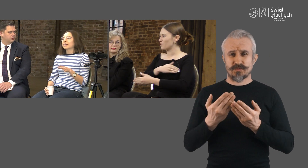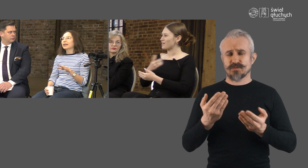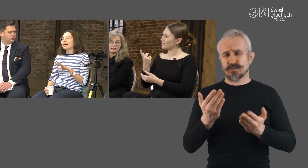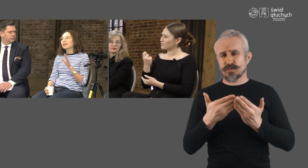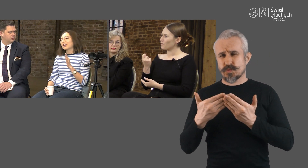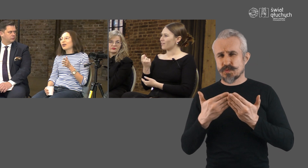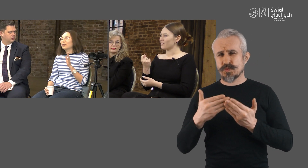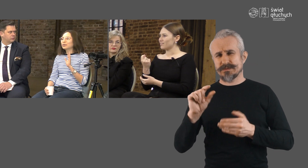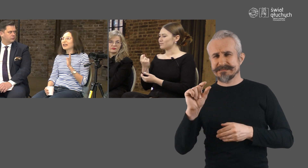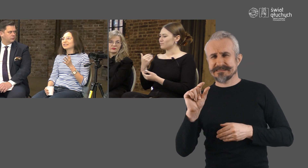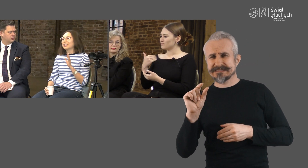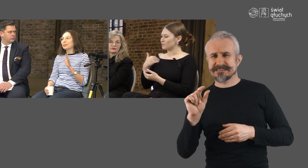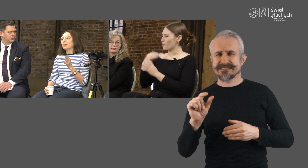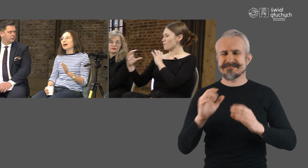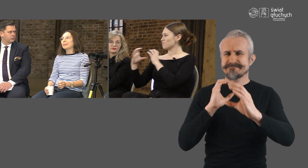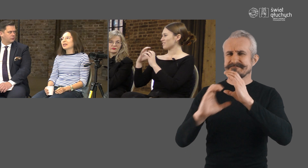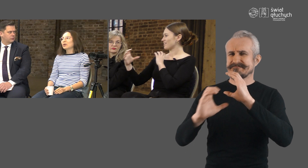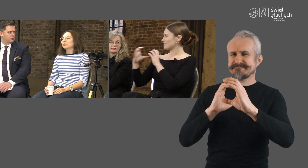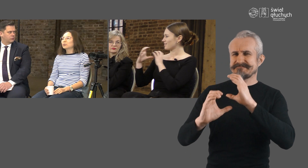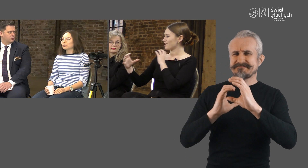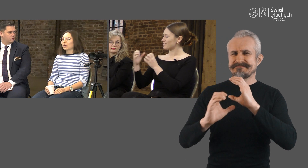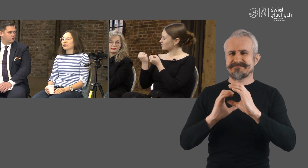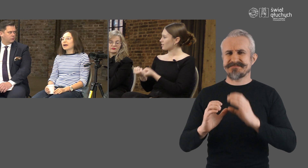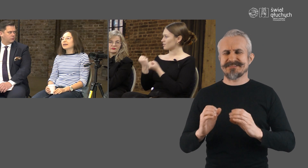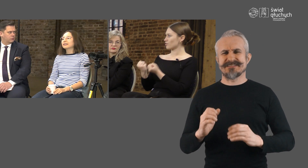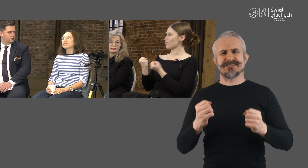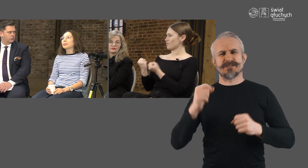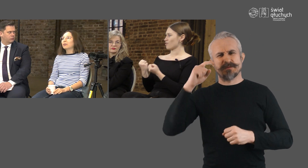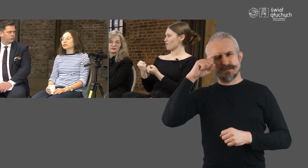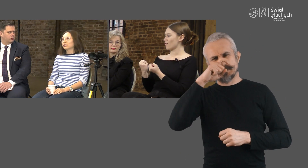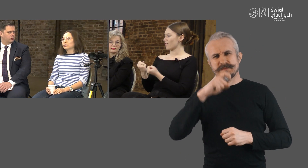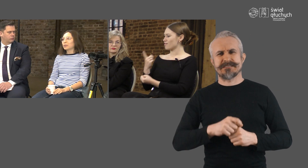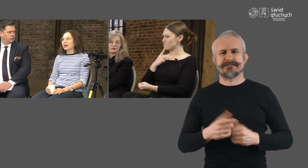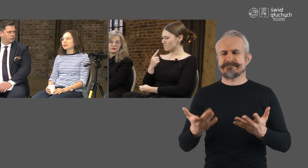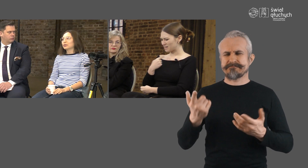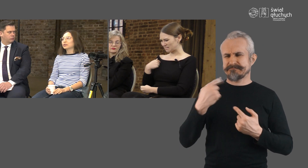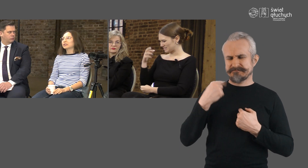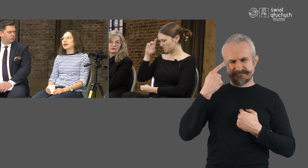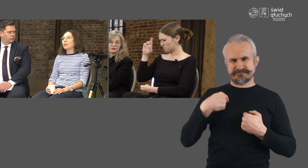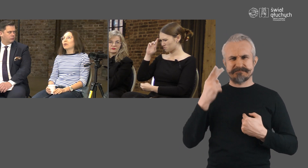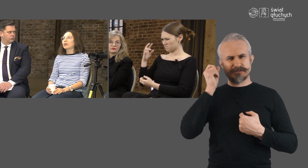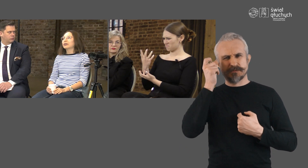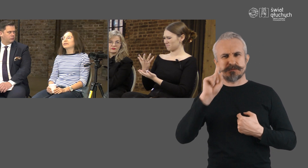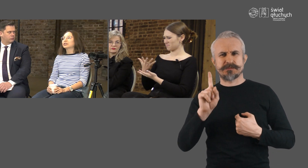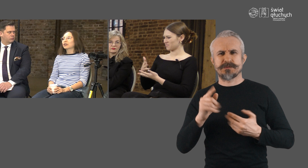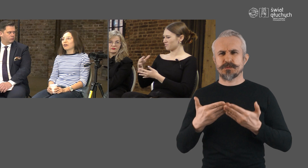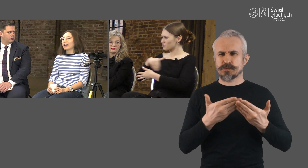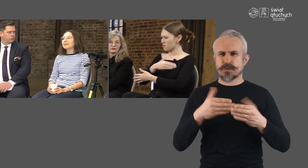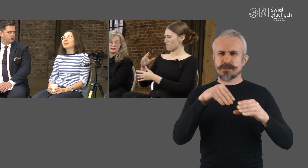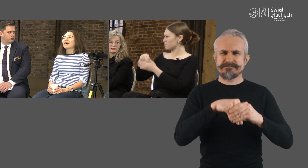to taka komunikacja była utrudniona i mało co rozumiałam, co się działo